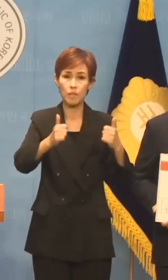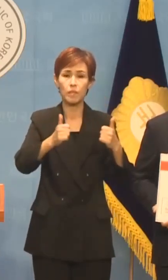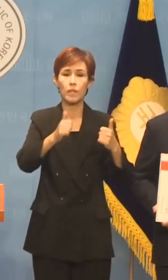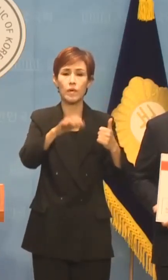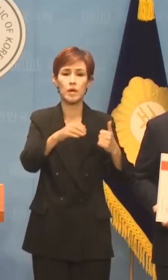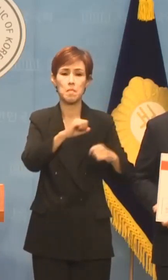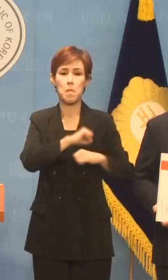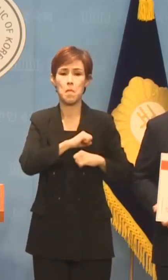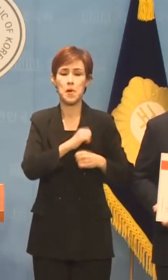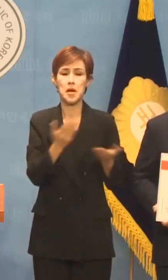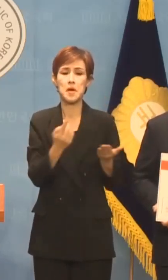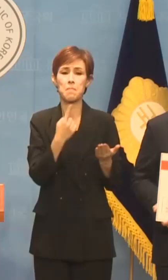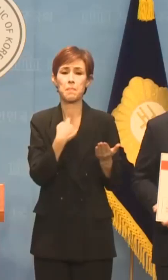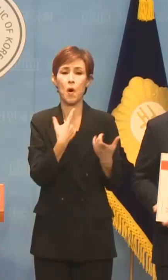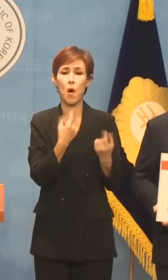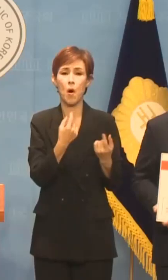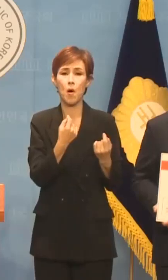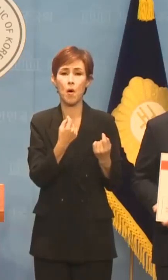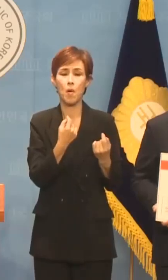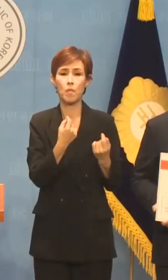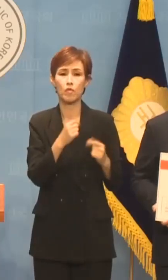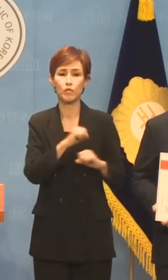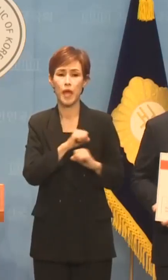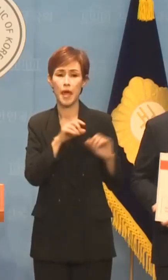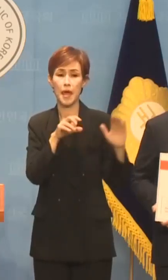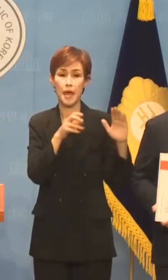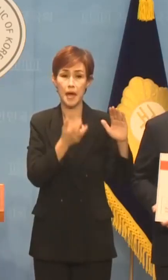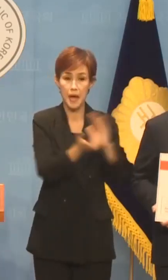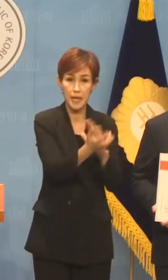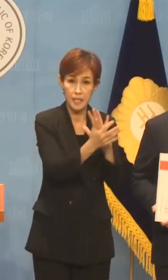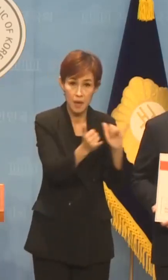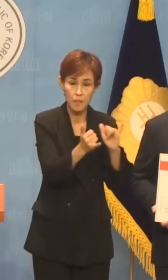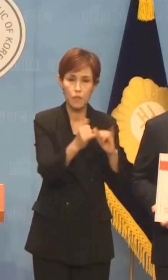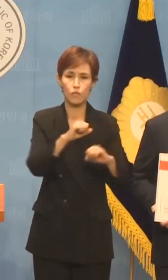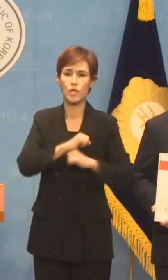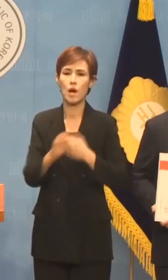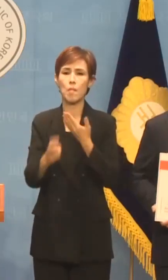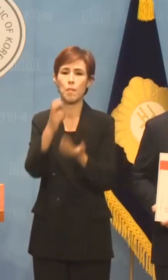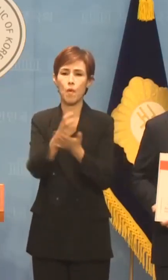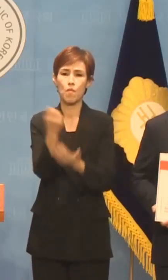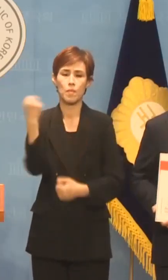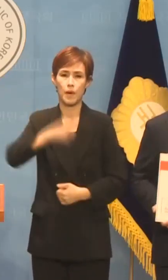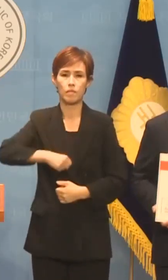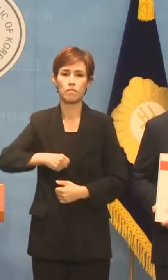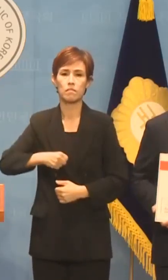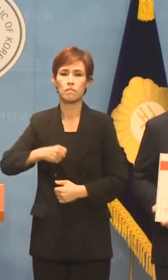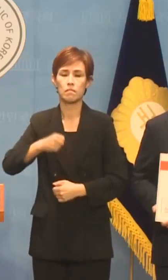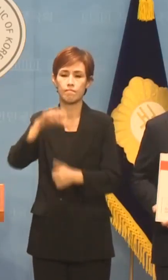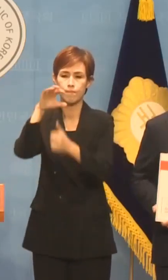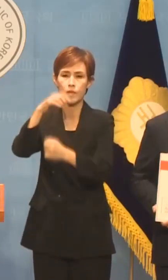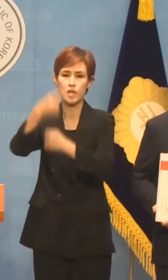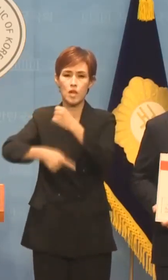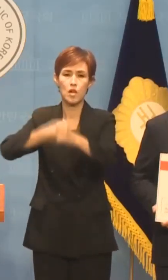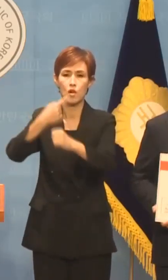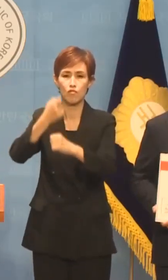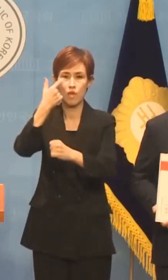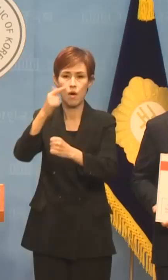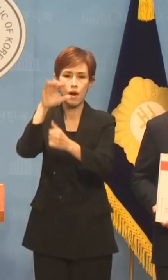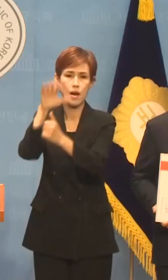근무자인 척 군부대에 들어간 사람에게 군사기지법 위반으로 징역 1년 6개월이